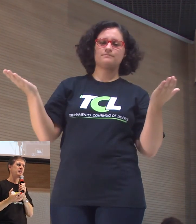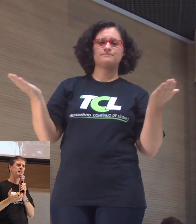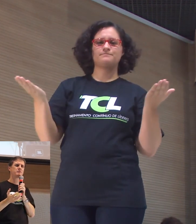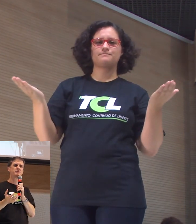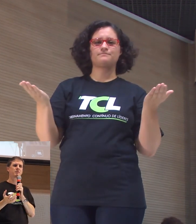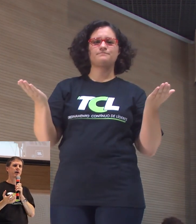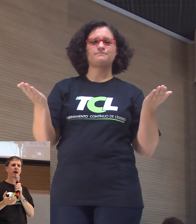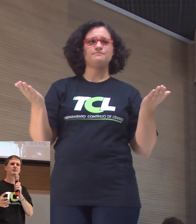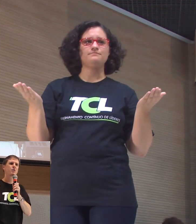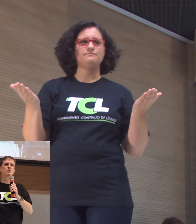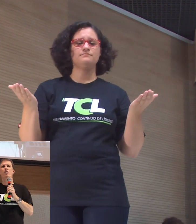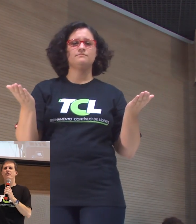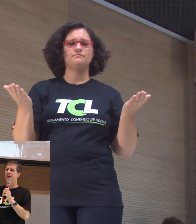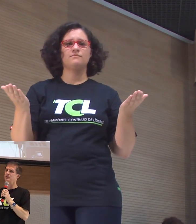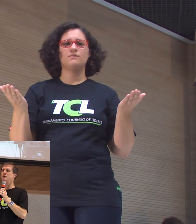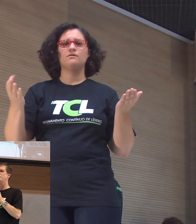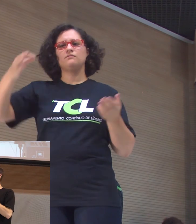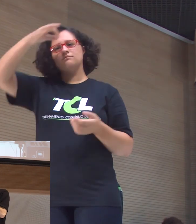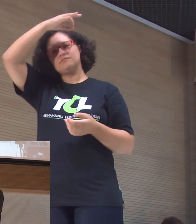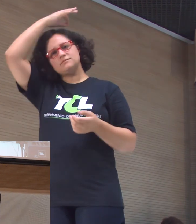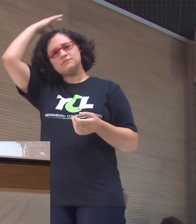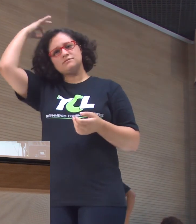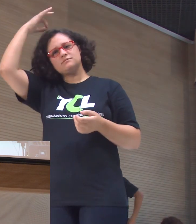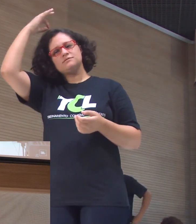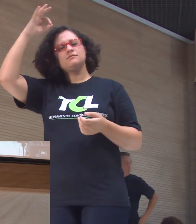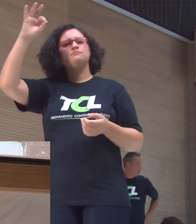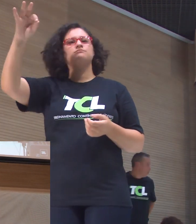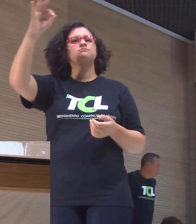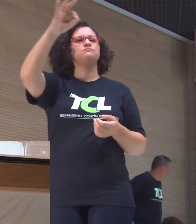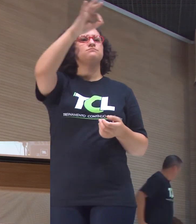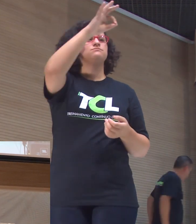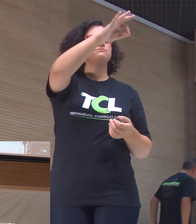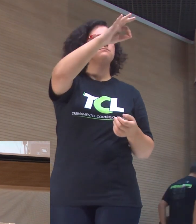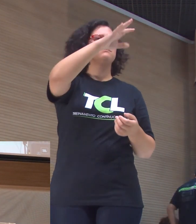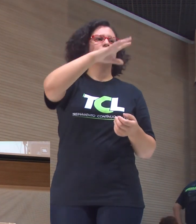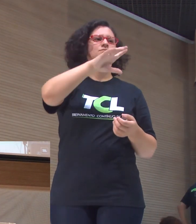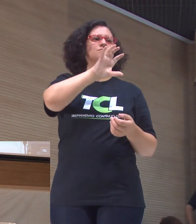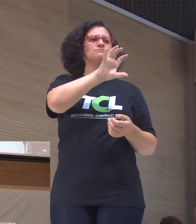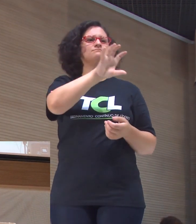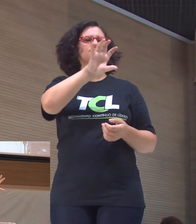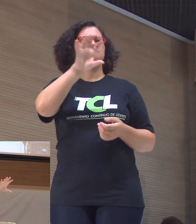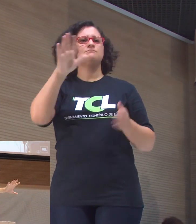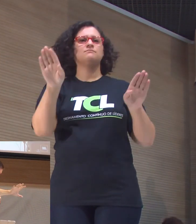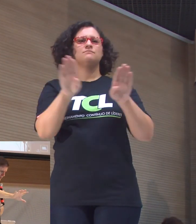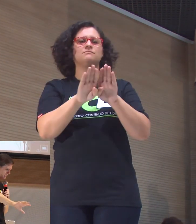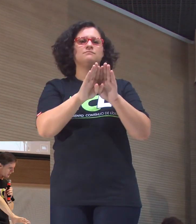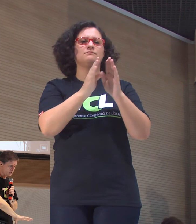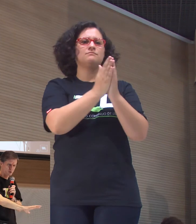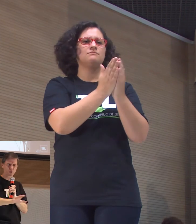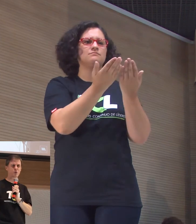para que haja um mover do Espírito Santo no ensino bíblico, nos grupos